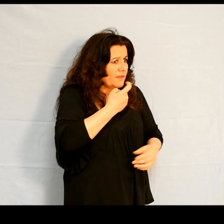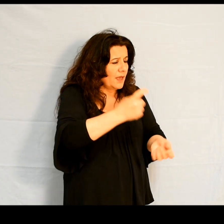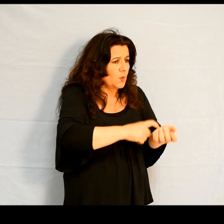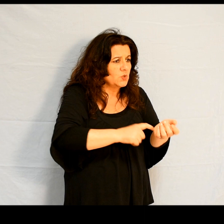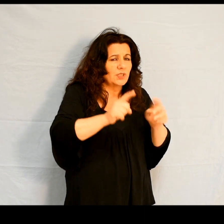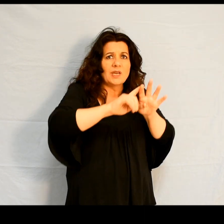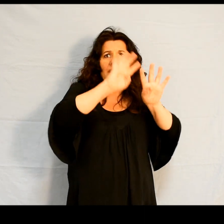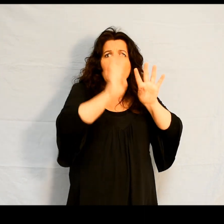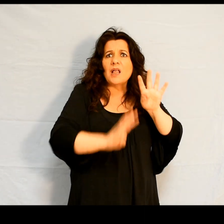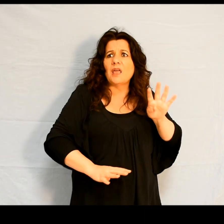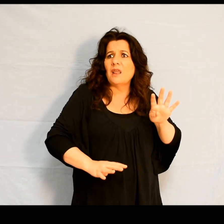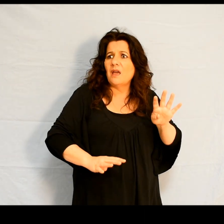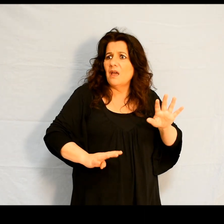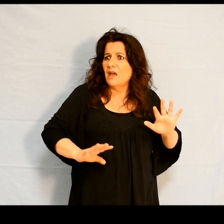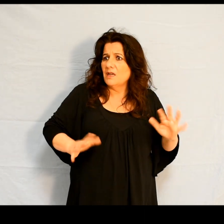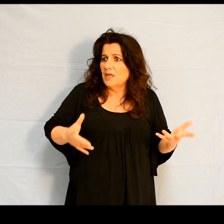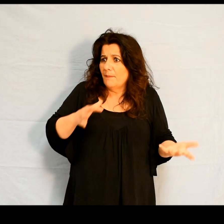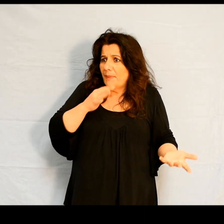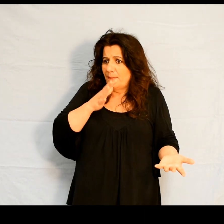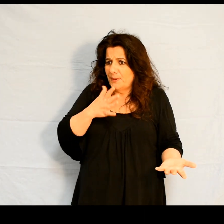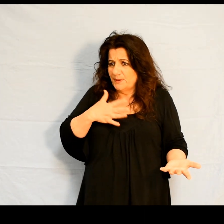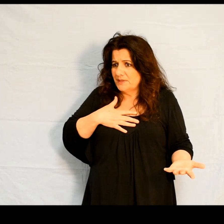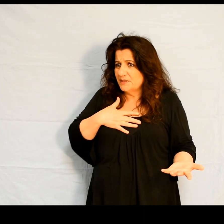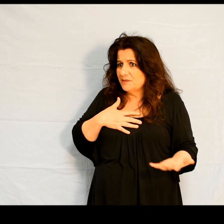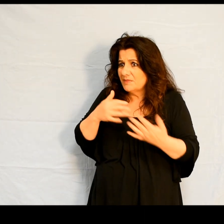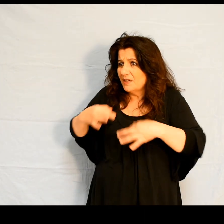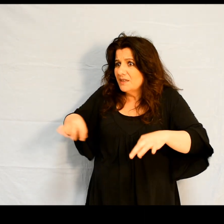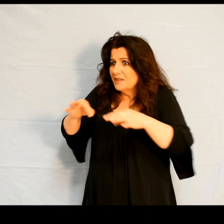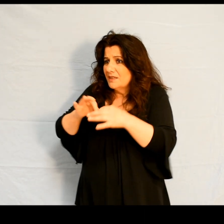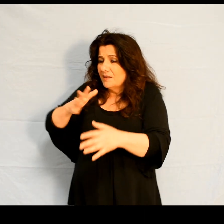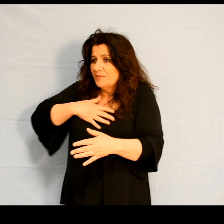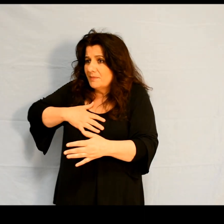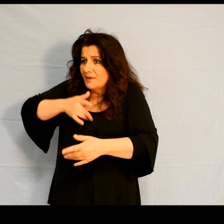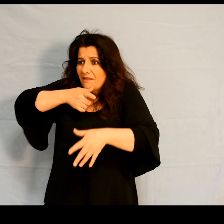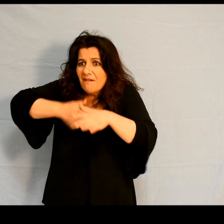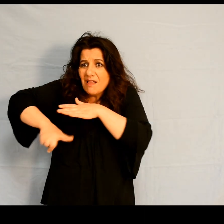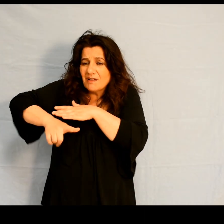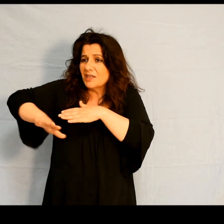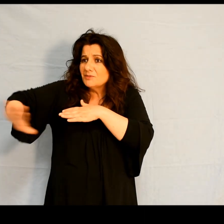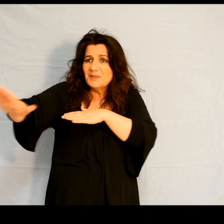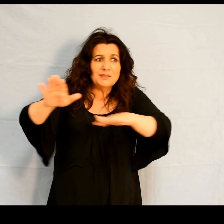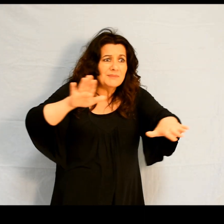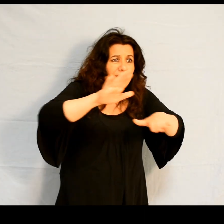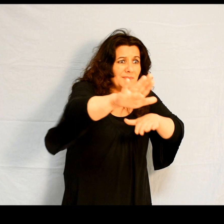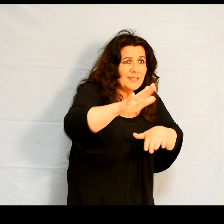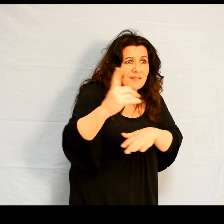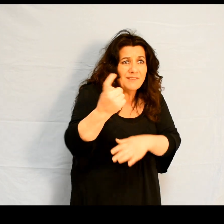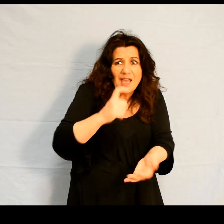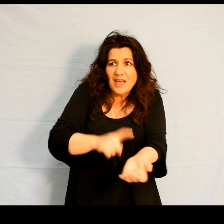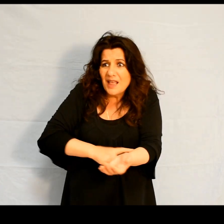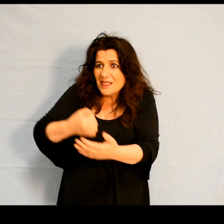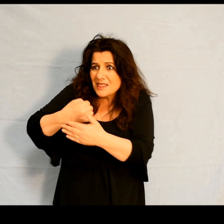Comment se fait-il que chacun de nous les entende dans son propre dialecte, sa langue maternelle?